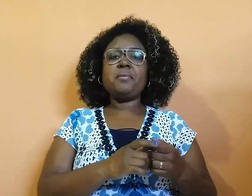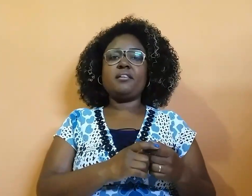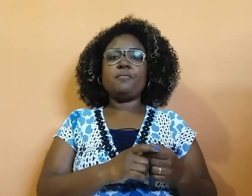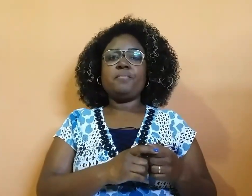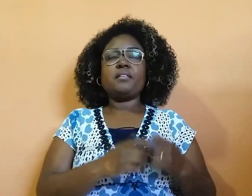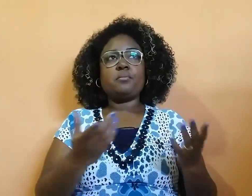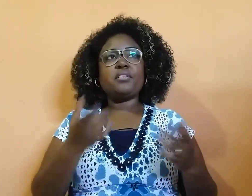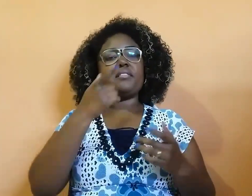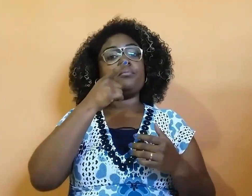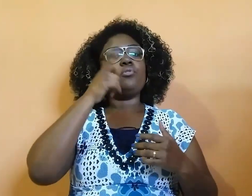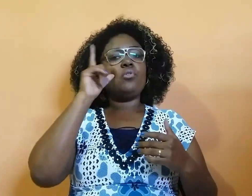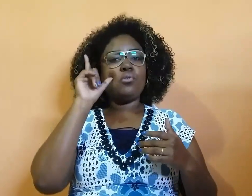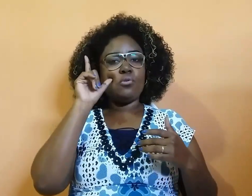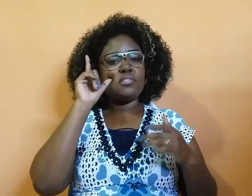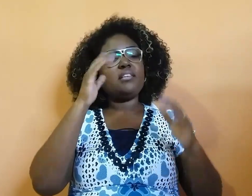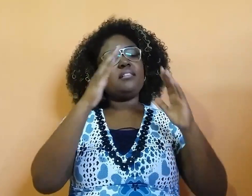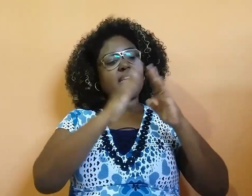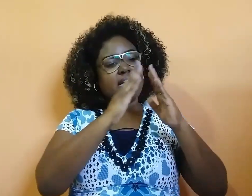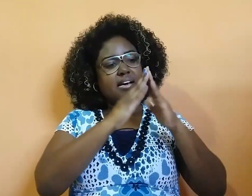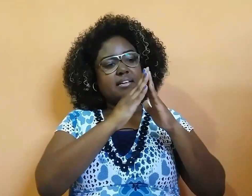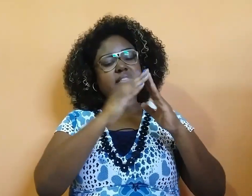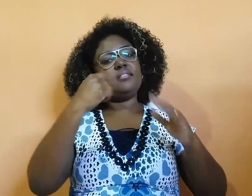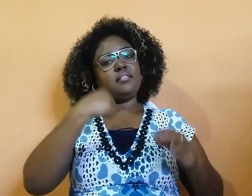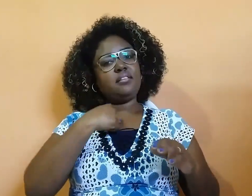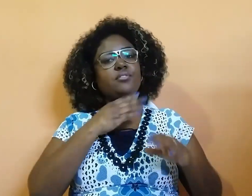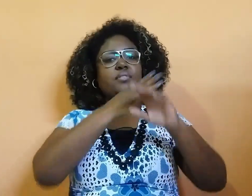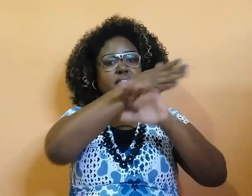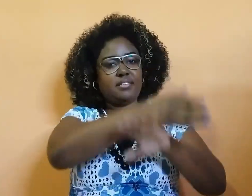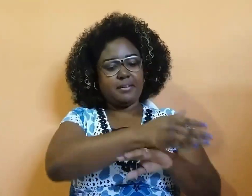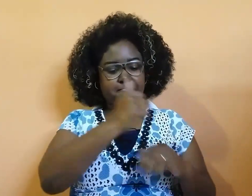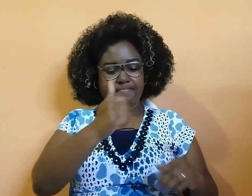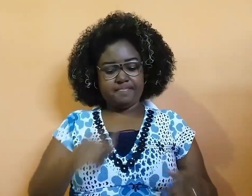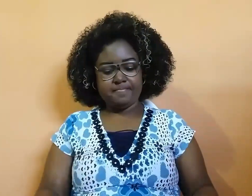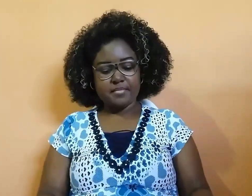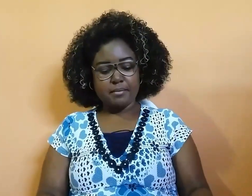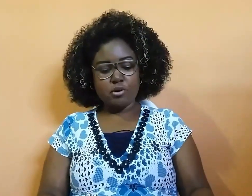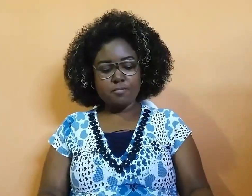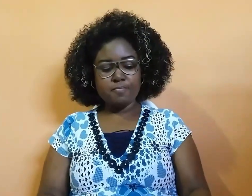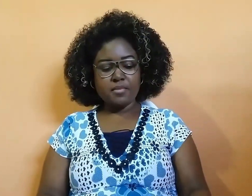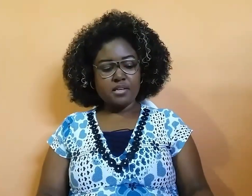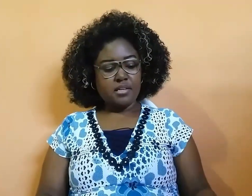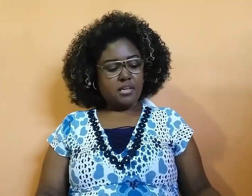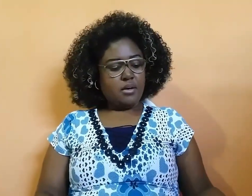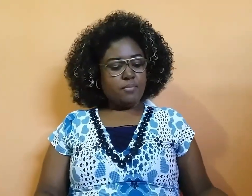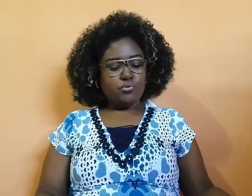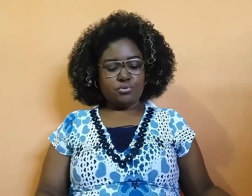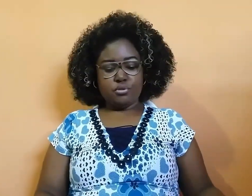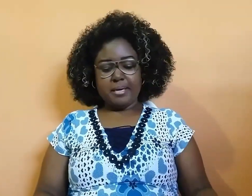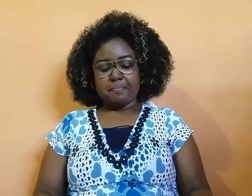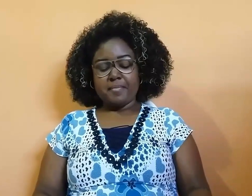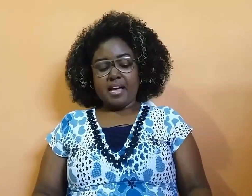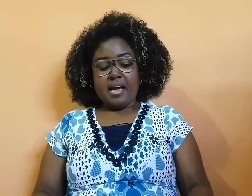primeiro então por exemplo ontem casa eu entendi muito não é